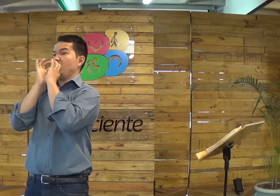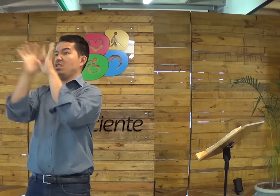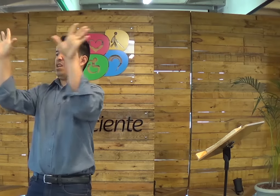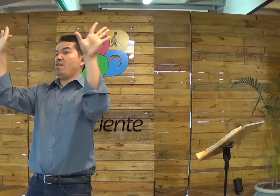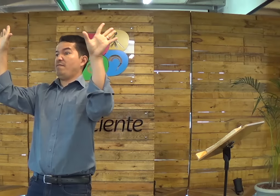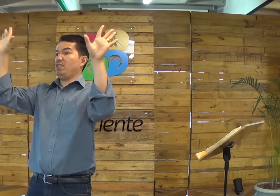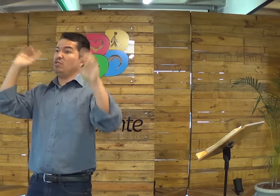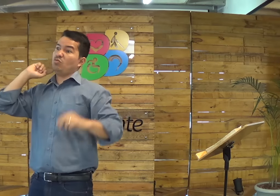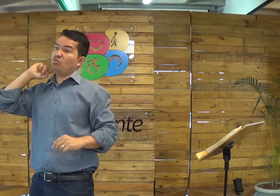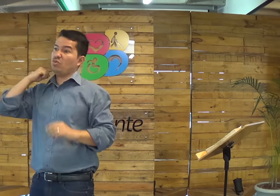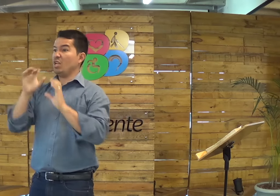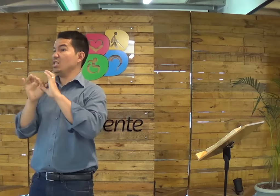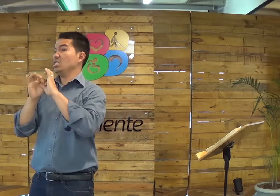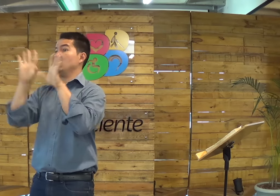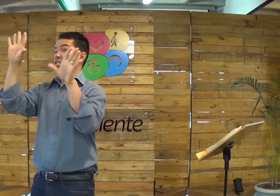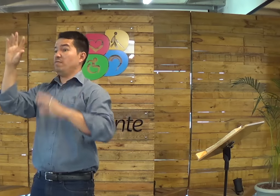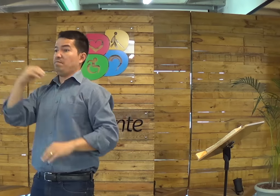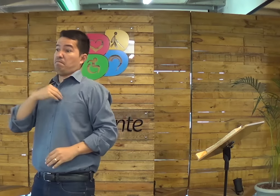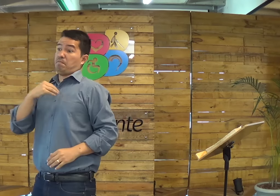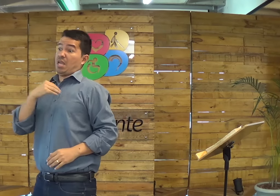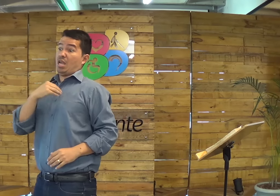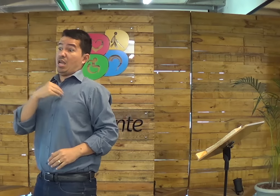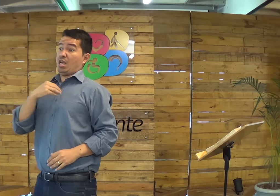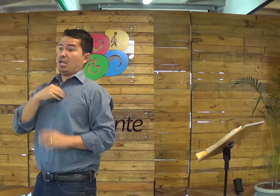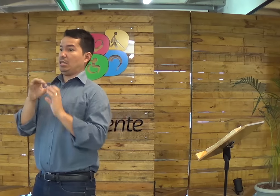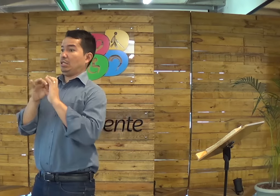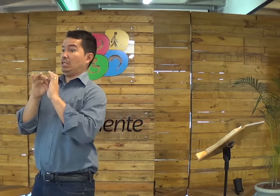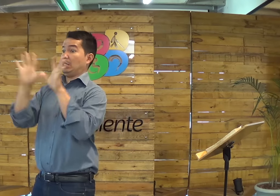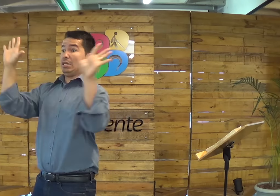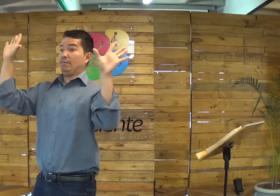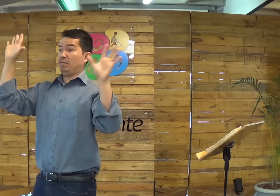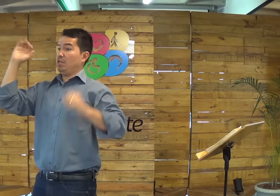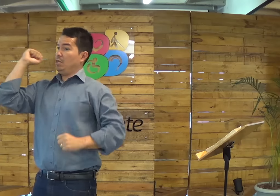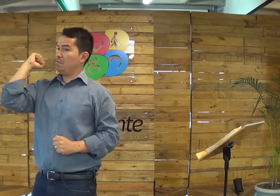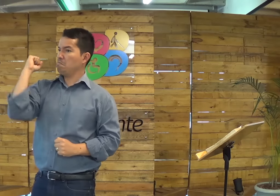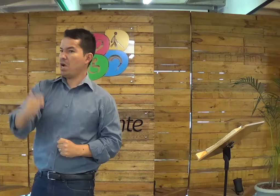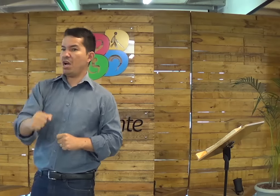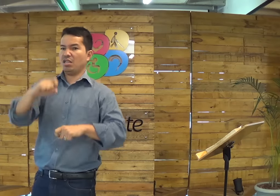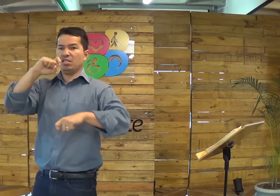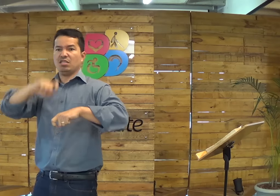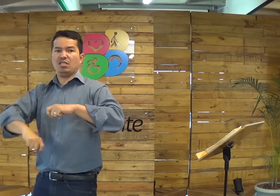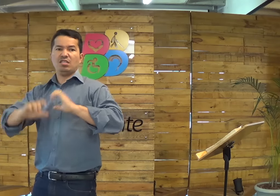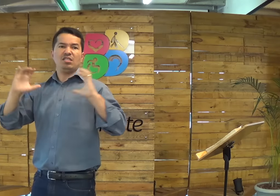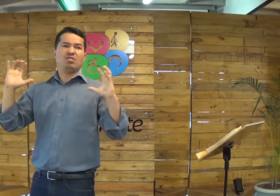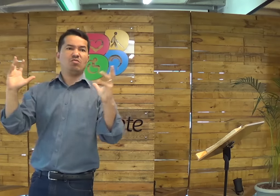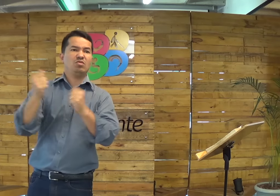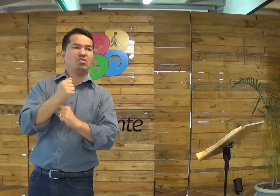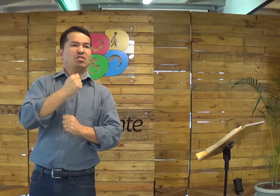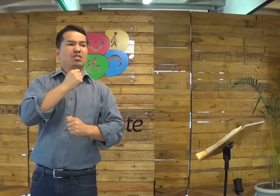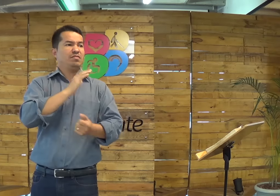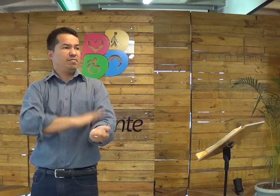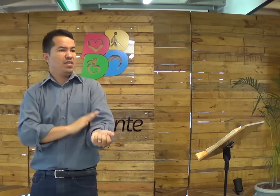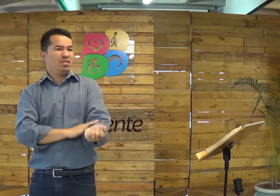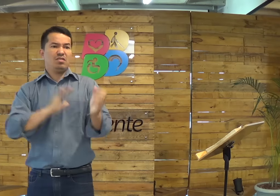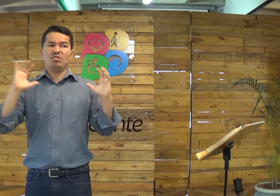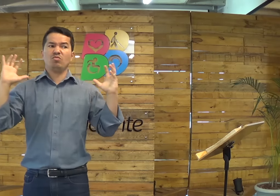coisas erradas tudo estava liberado os pecados né podia matar podia ter relação sexual